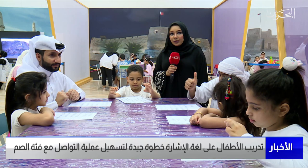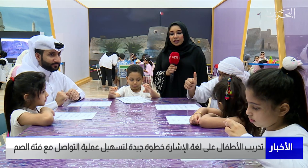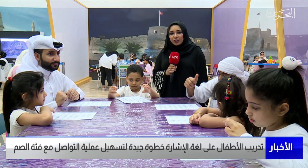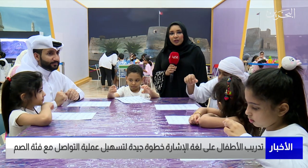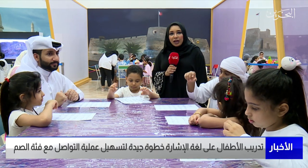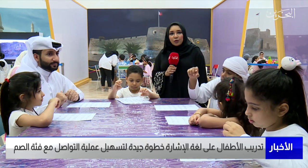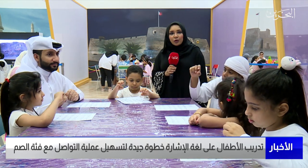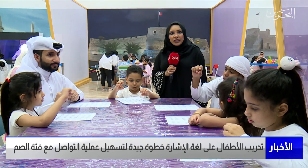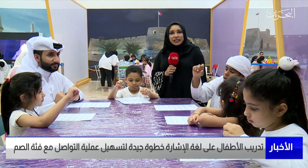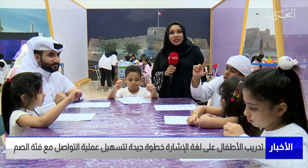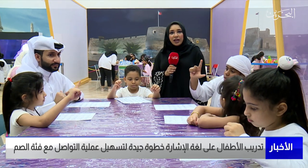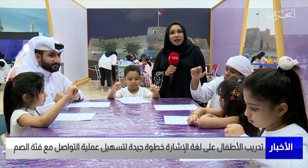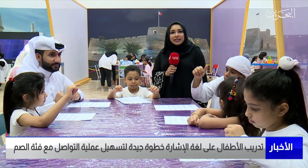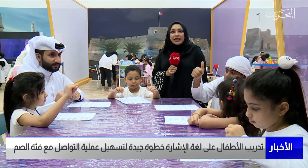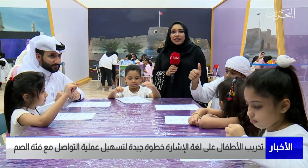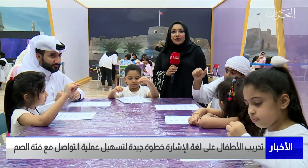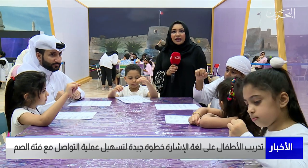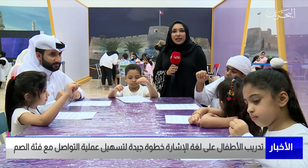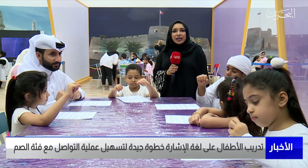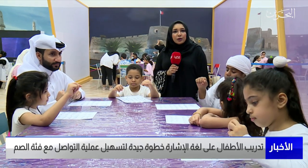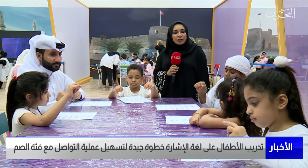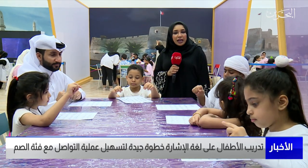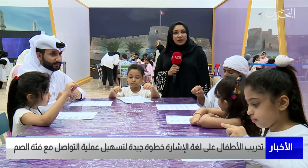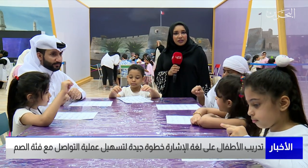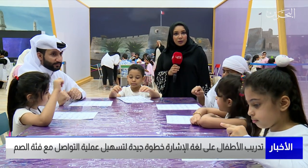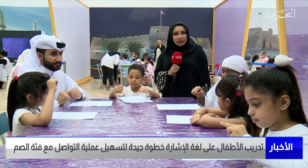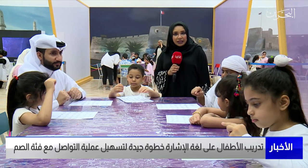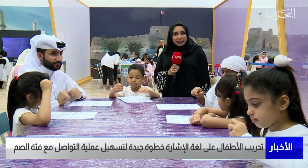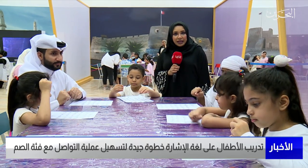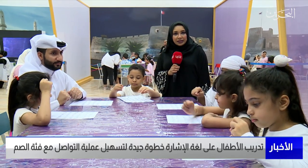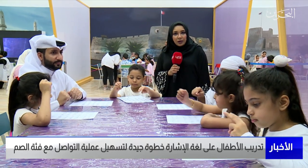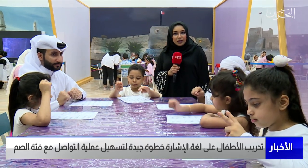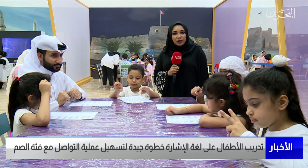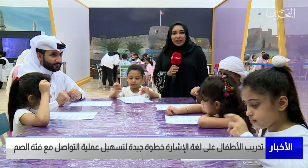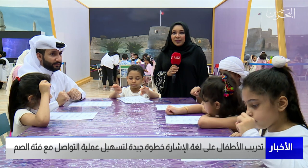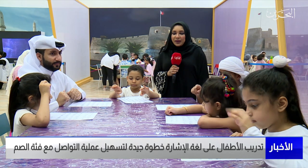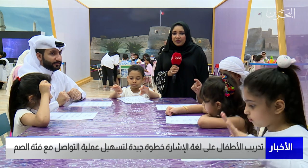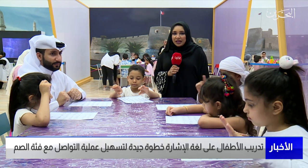ورشة تعلم لغة الإشارة للأطفال لتساهم في توسيع نطاق التواصل مع فئة